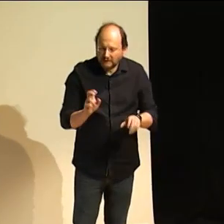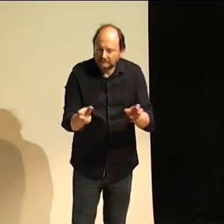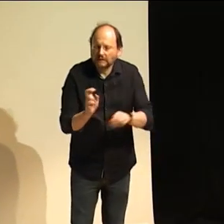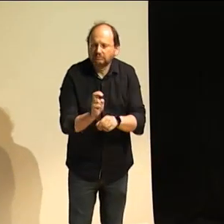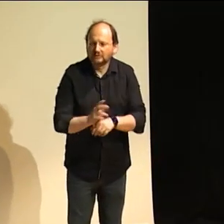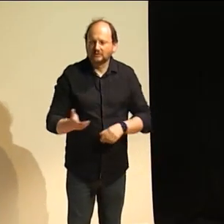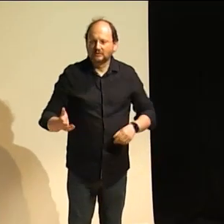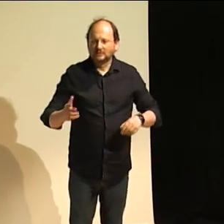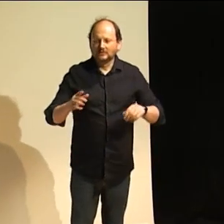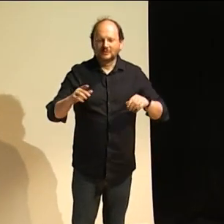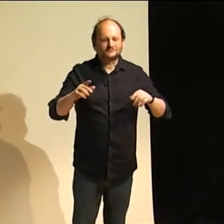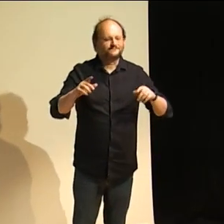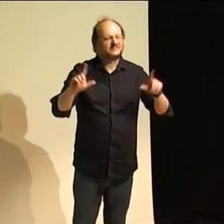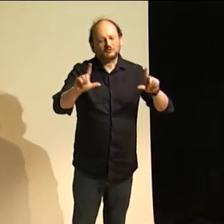dans tous les sens. Et même télévision,